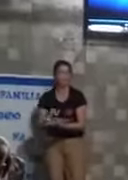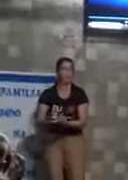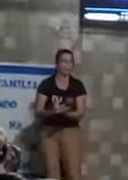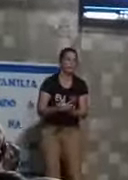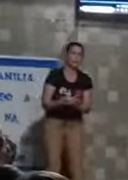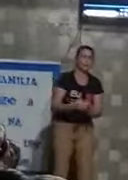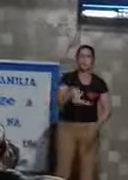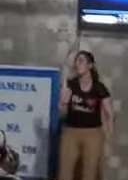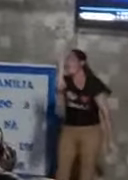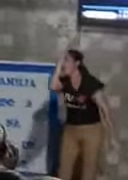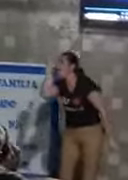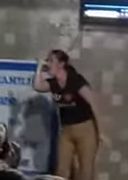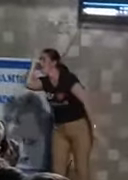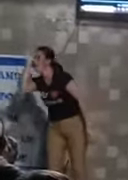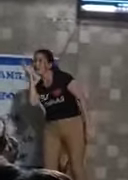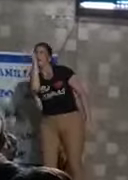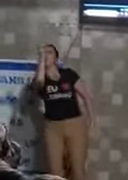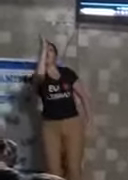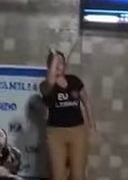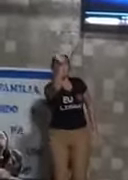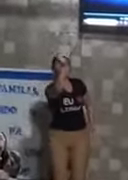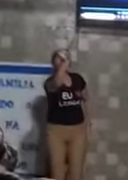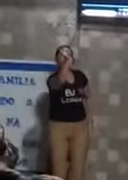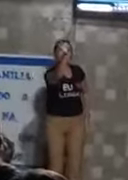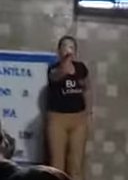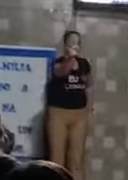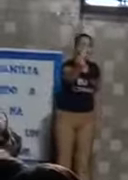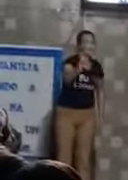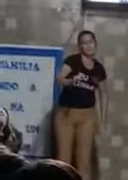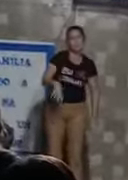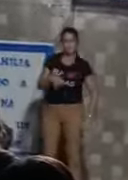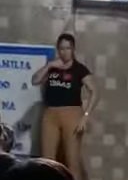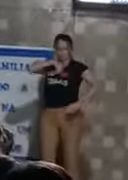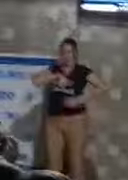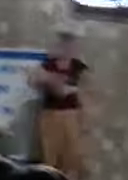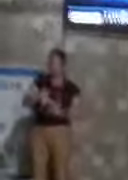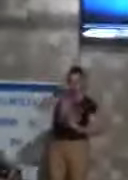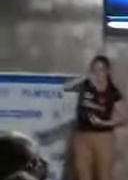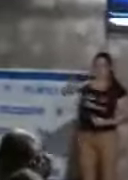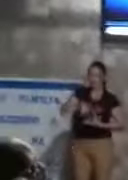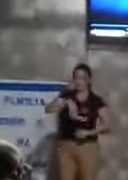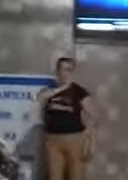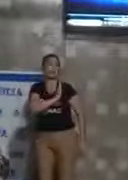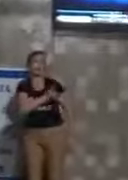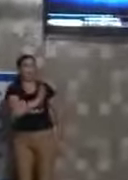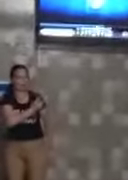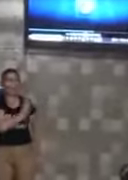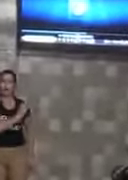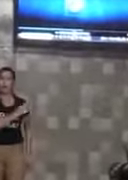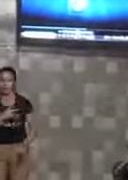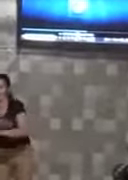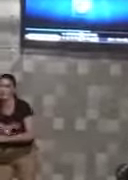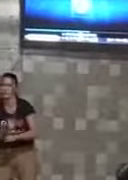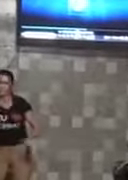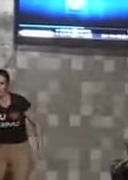seu já faz mais uma